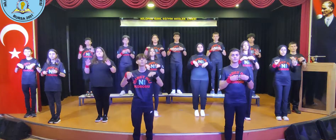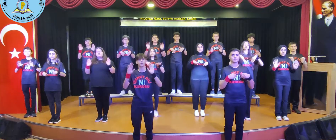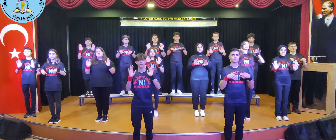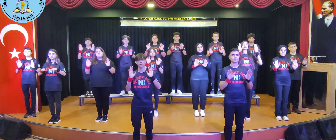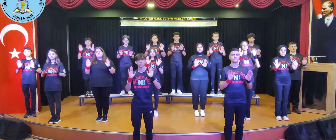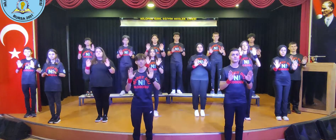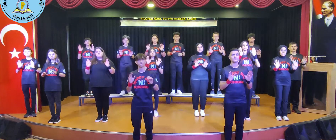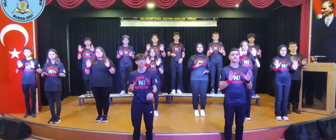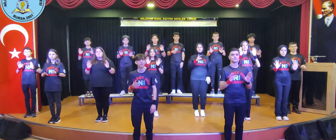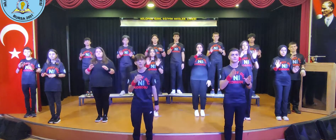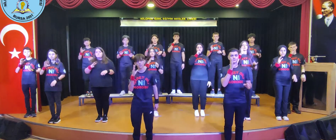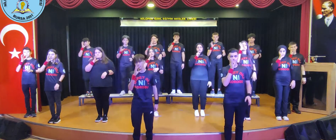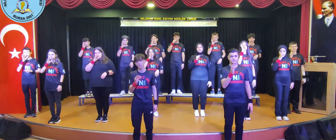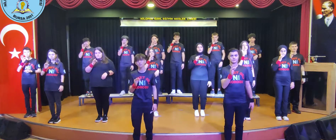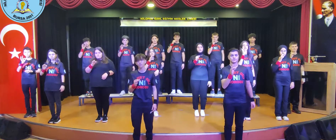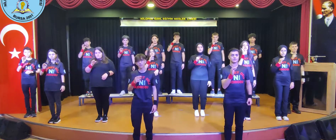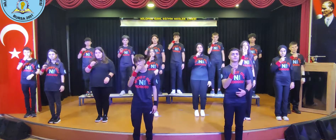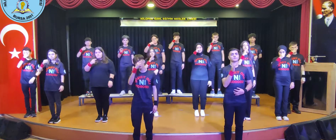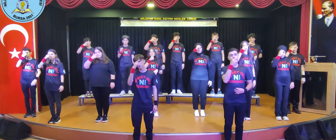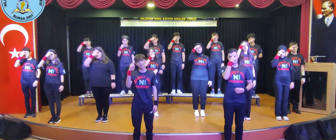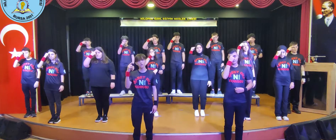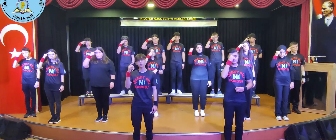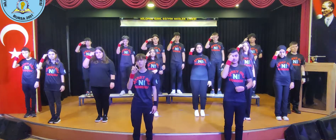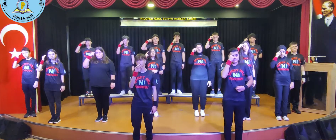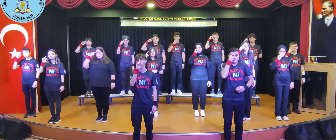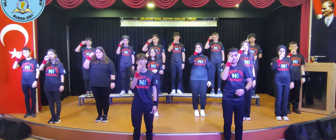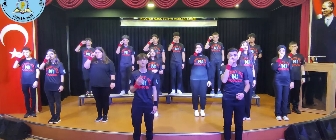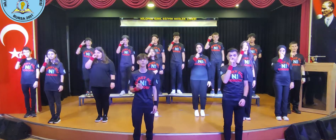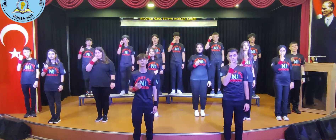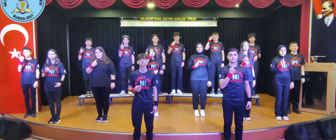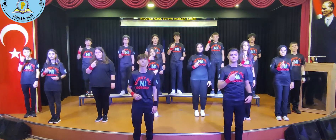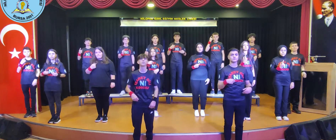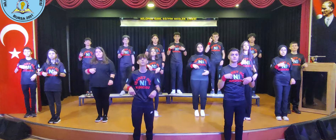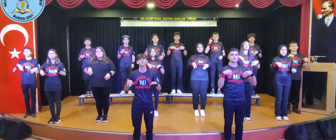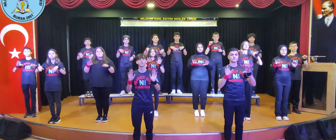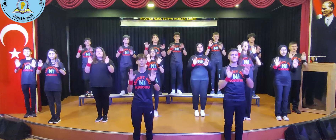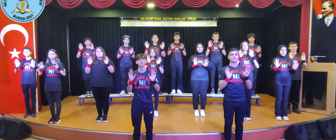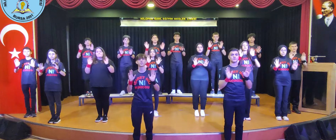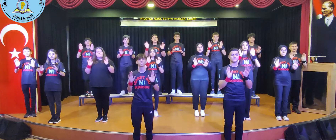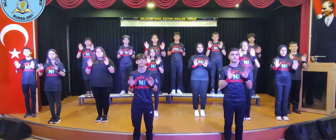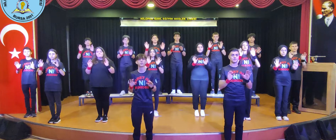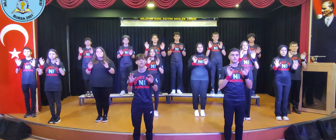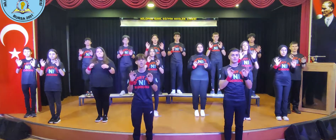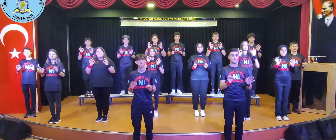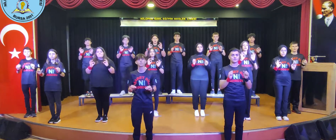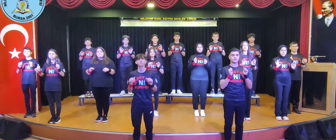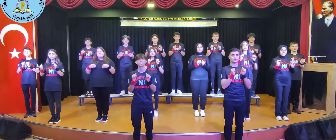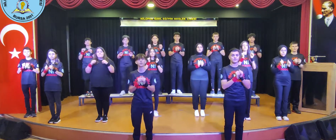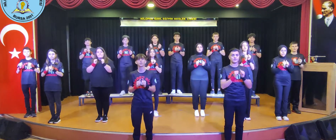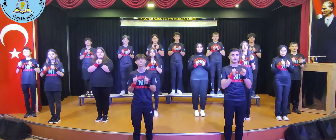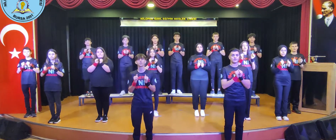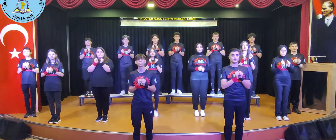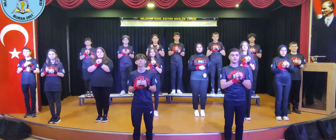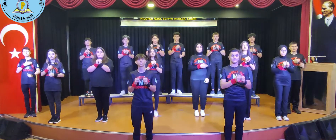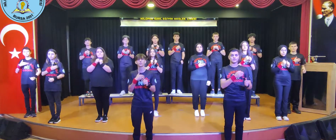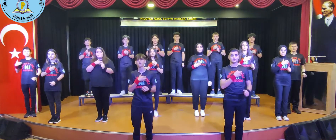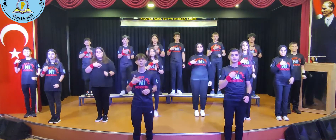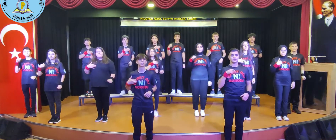sorun değil Kimsenin kaderi yalnızlık değil Hep beraberiz